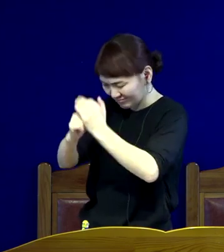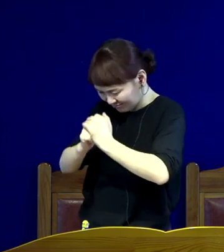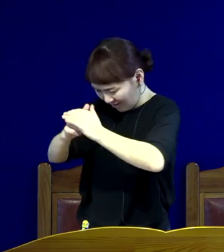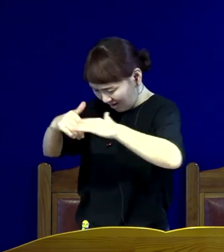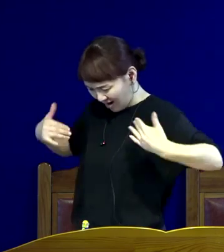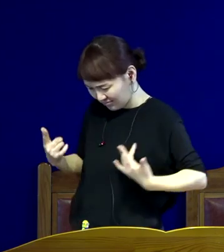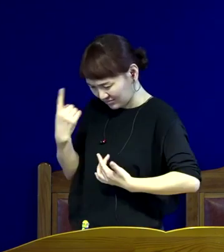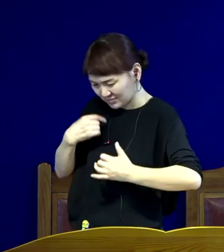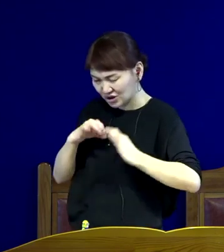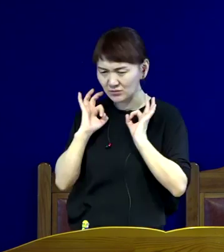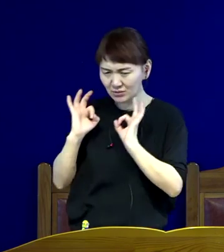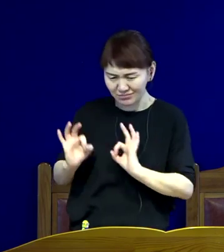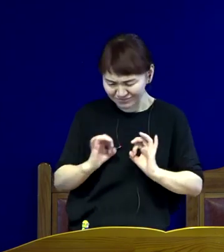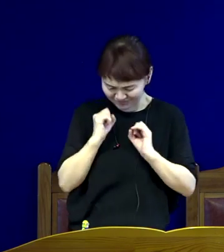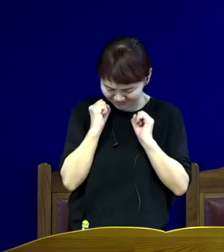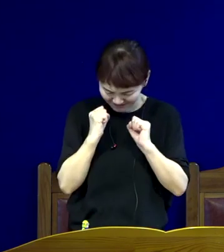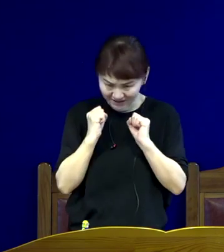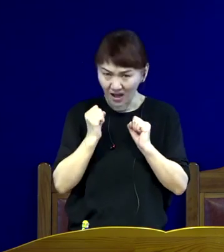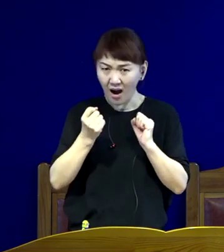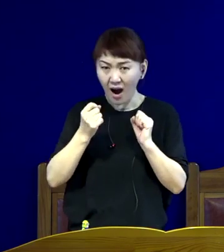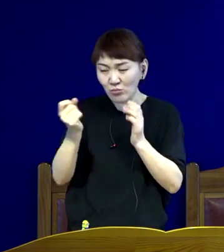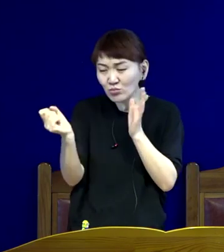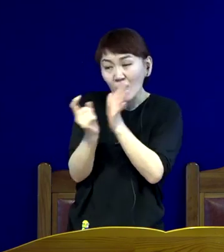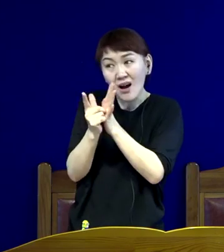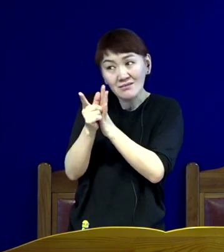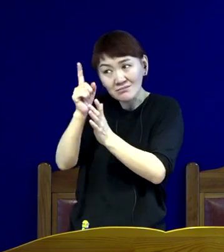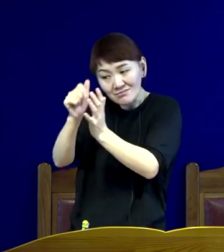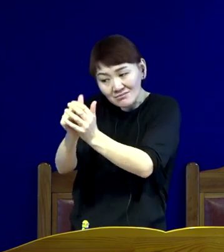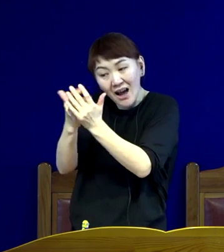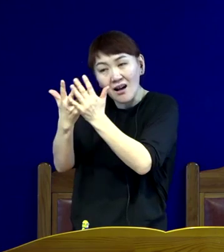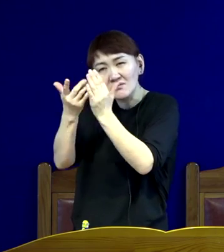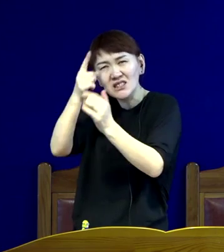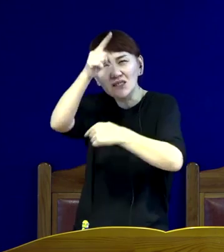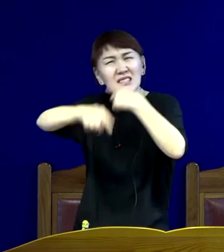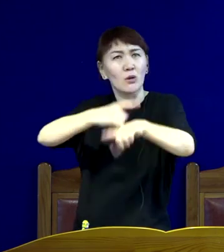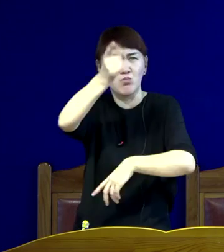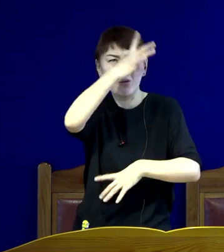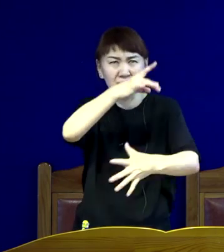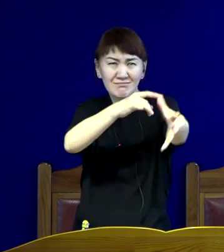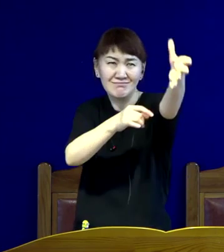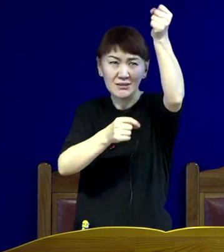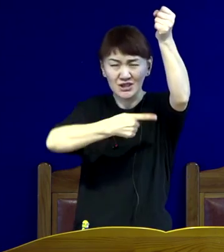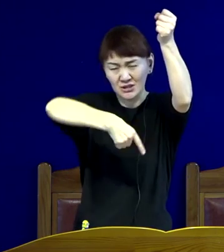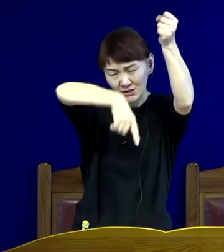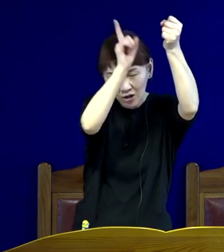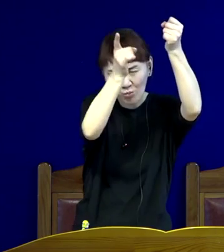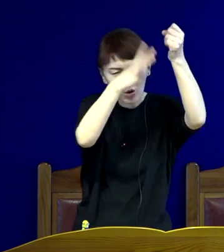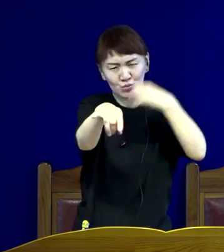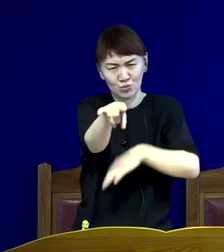бурхан нэгдүгээр гэж бодож амьдрах нь маш чухал. Үүнээс онцгойлон